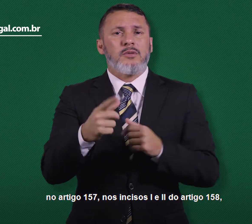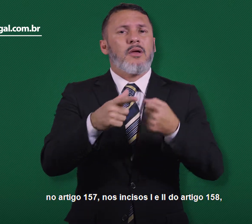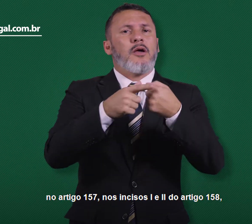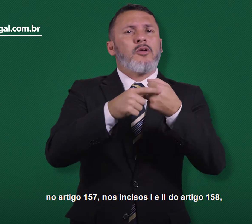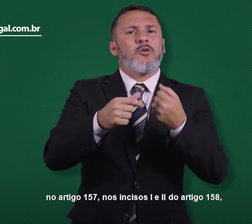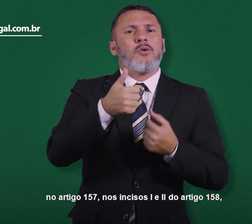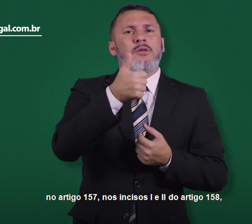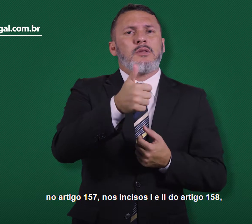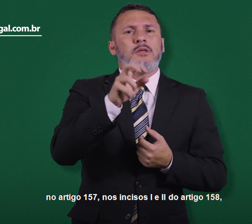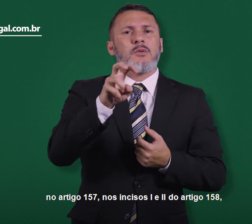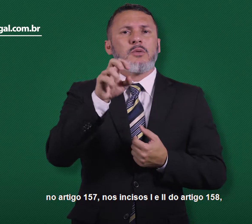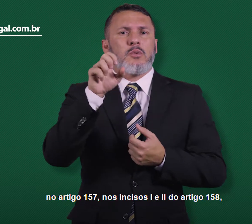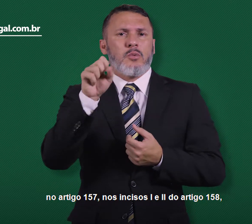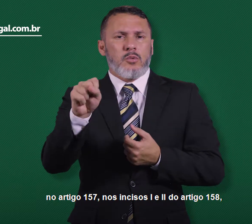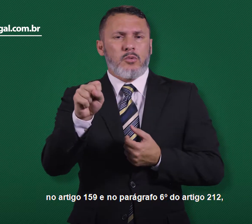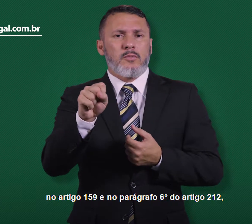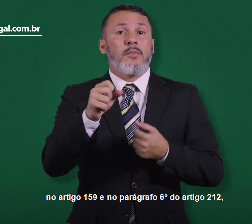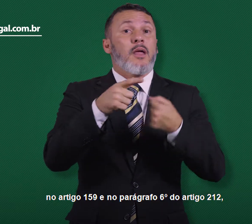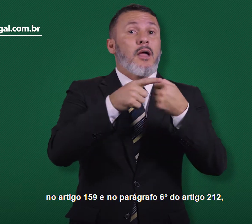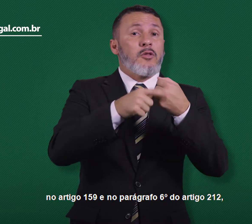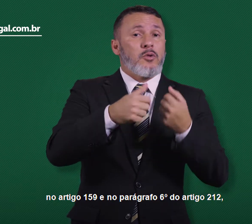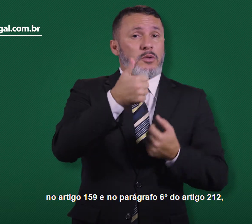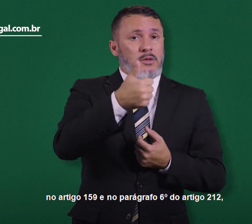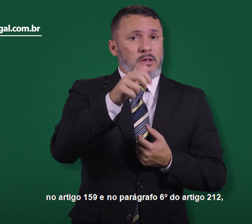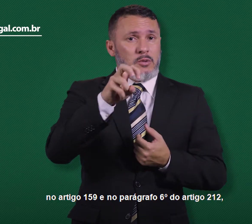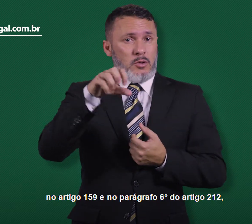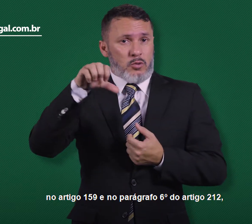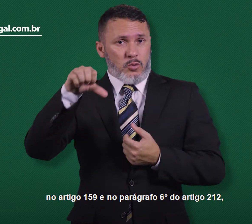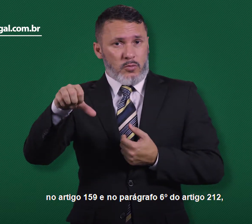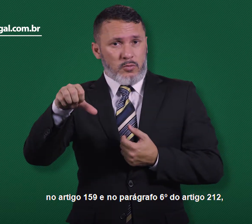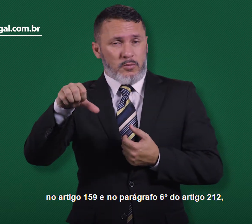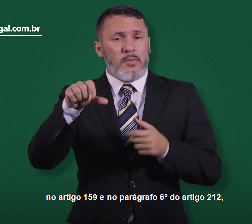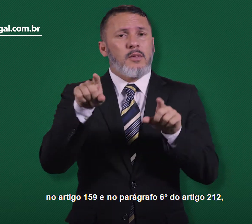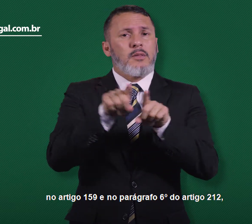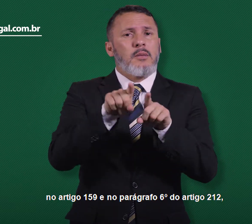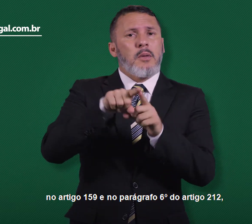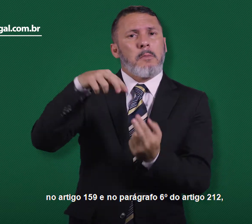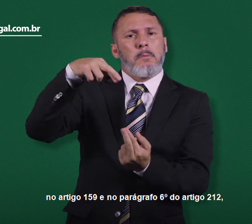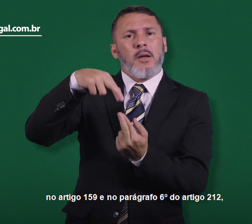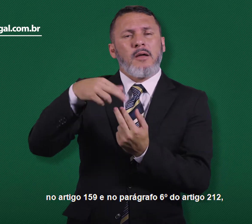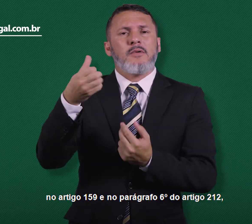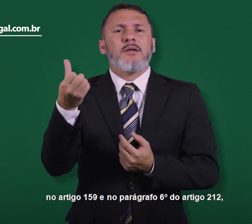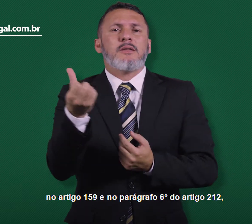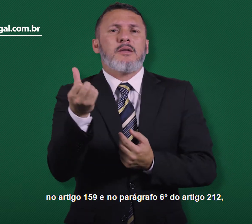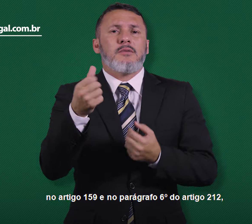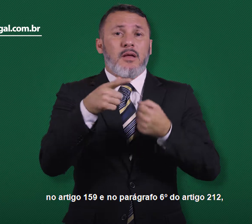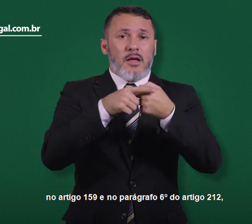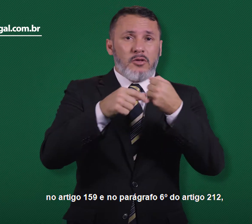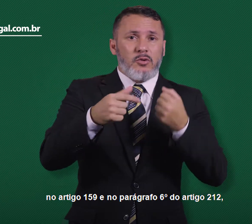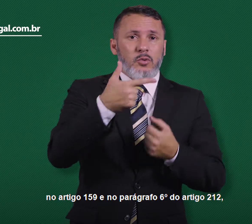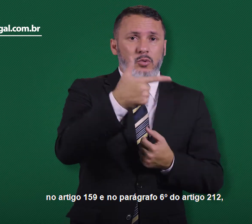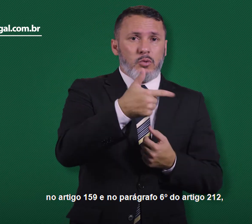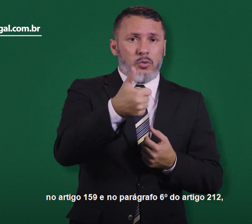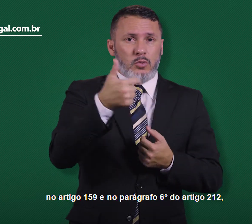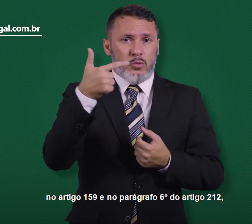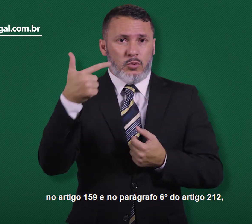artigo 158, no artigo 159, e no parágrafo 6º do artigo 212,